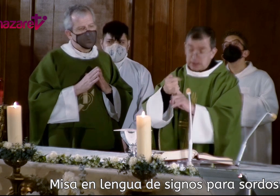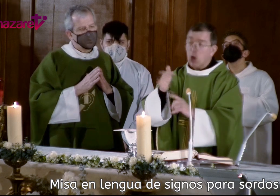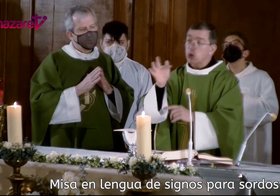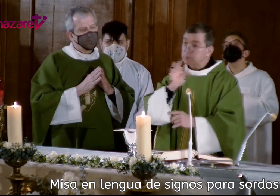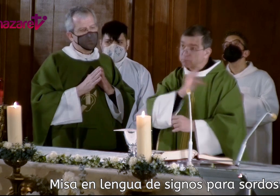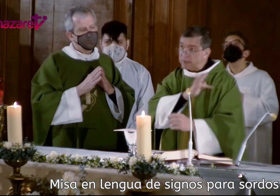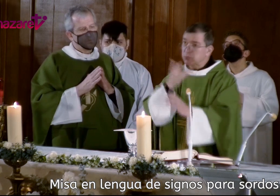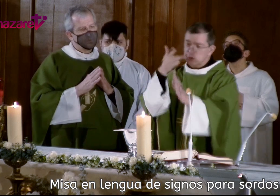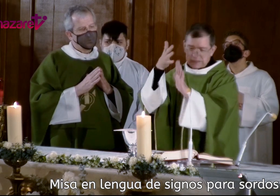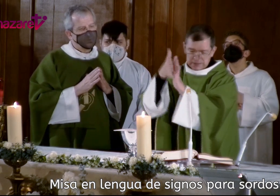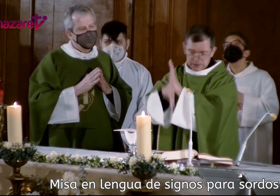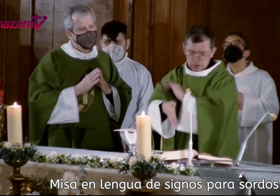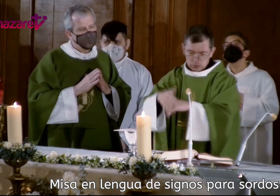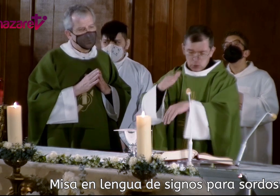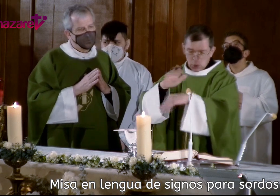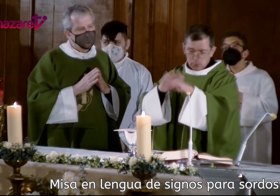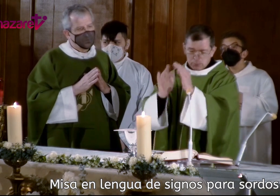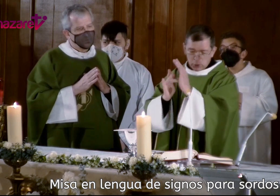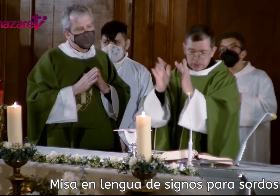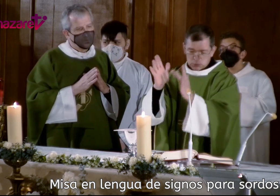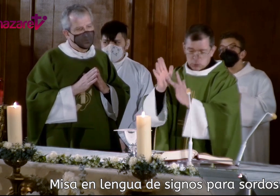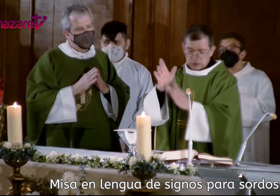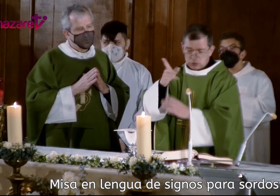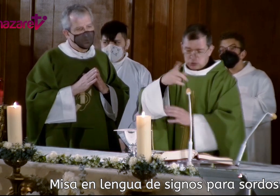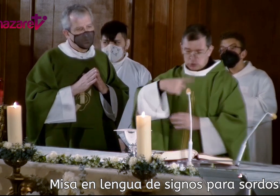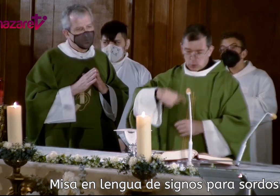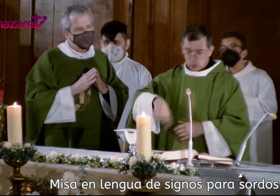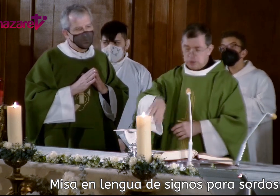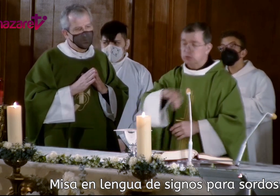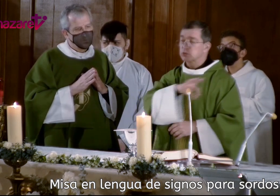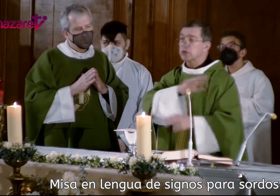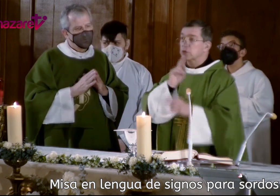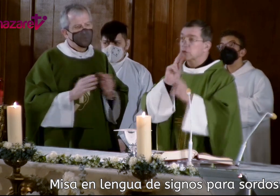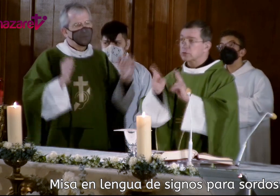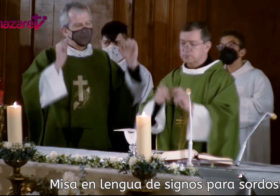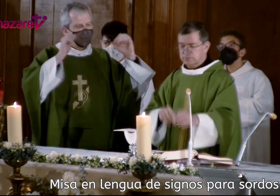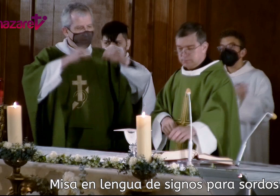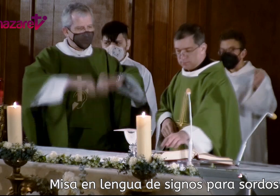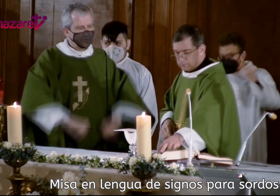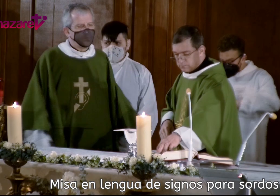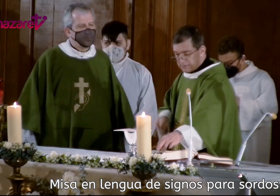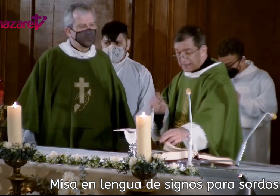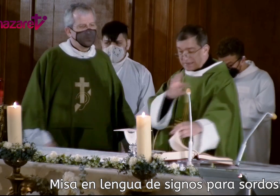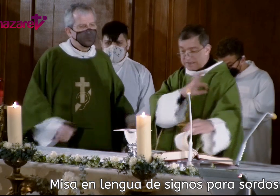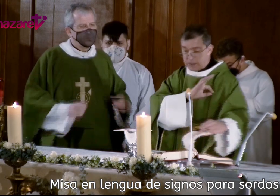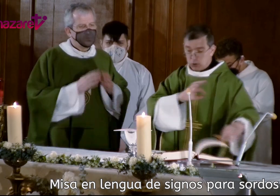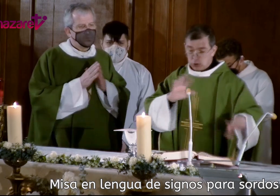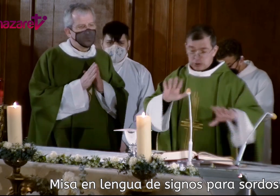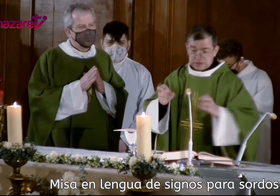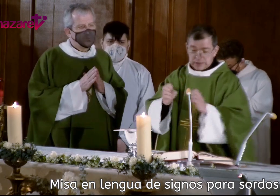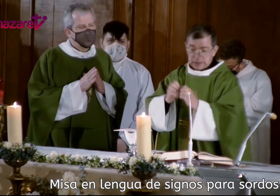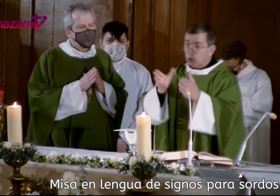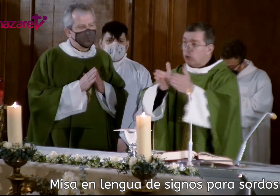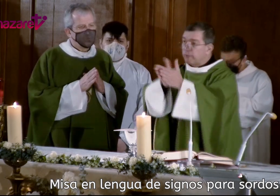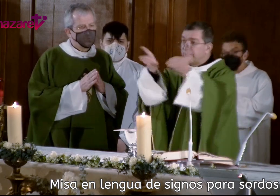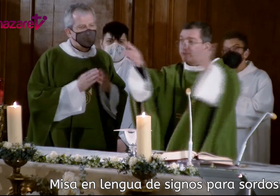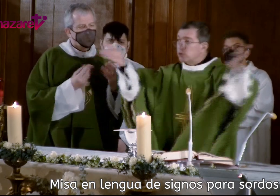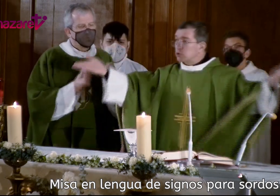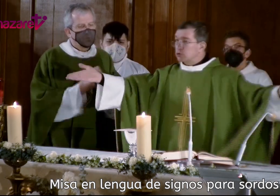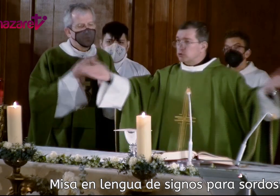los premios eternos. Por Jesucristo nuestro Señor. Amén. El Señor esté con vosotros. Y